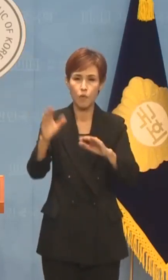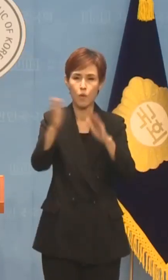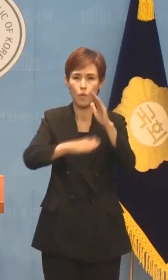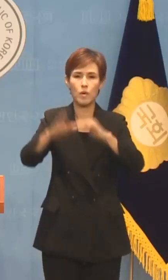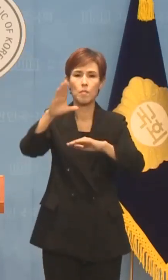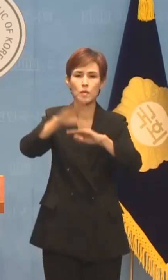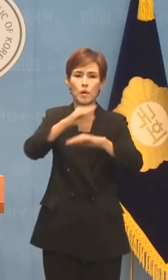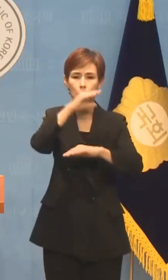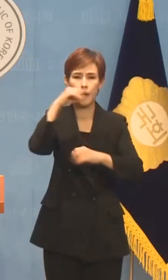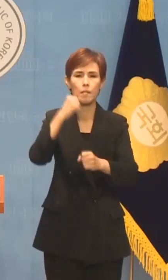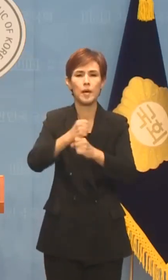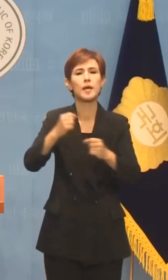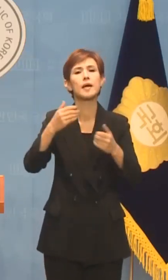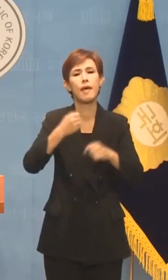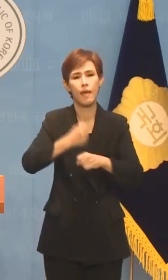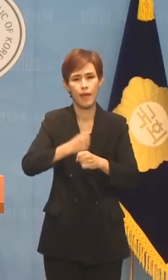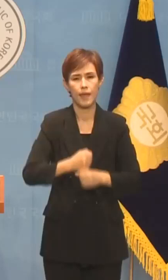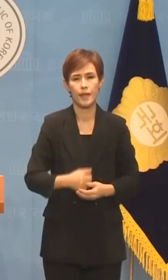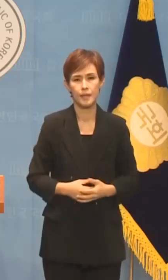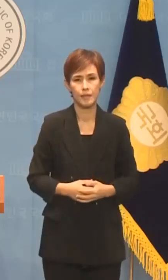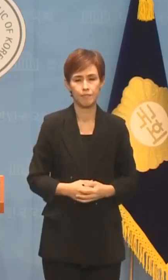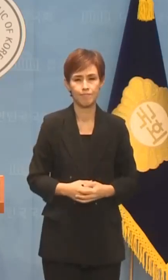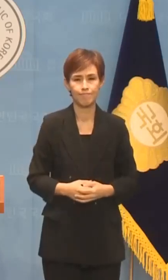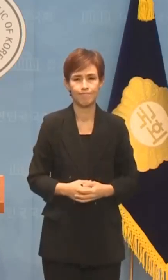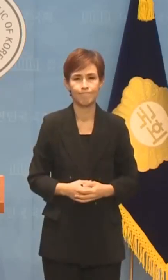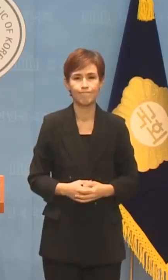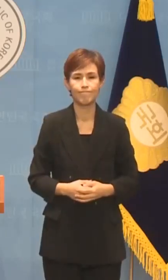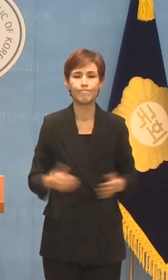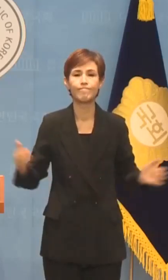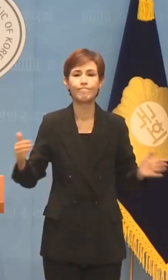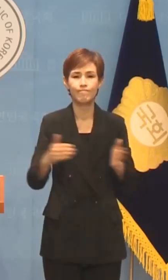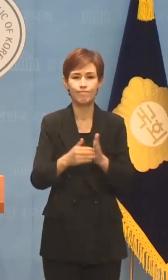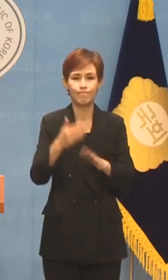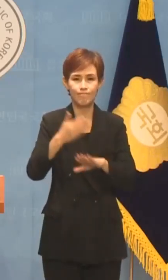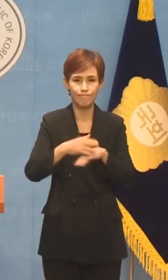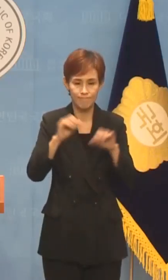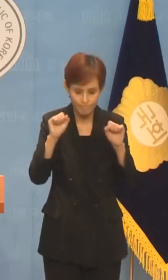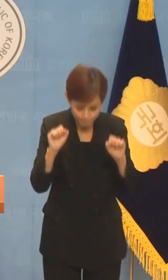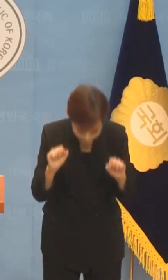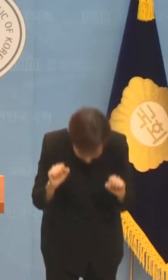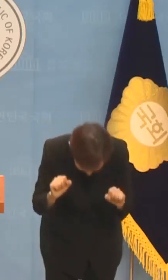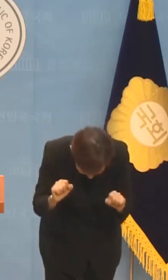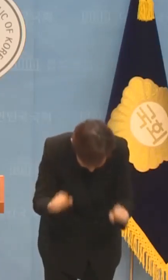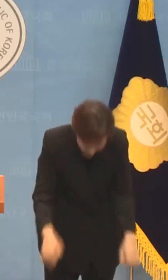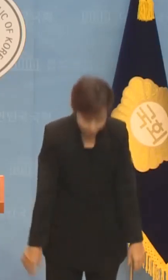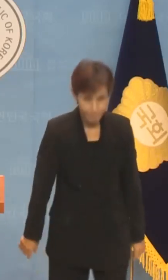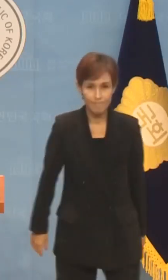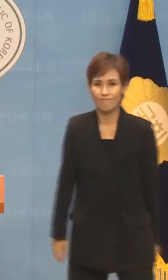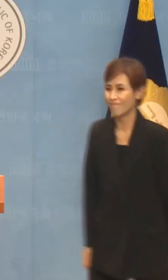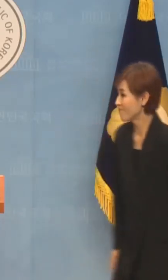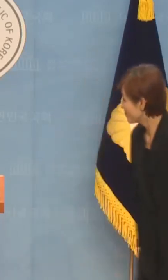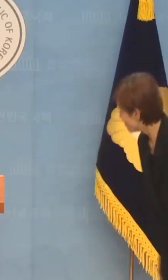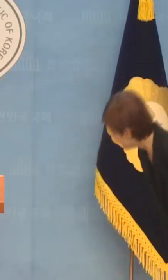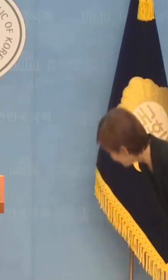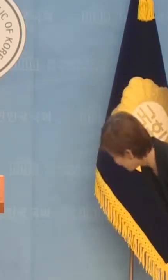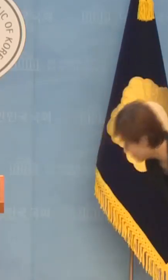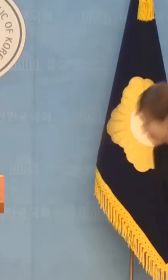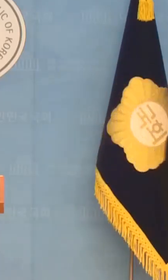공영방송을 바로 잡아갈 것입니다. 이상 브리핑 마치겠습니다. 고맙습니다.